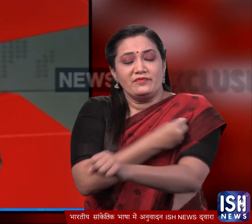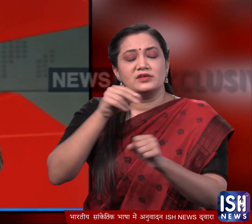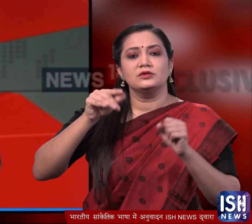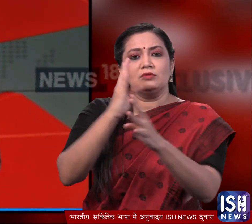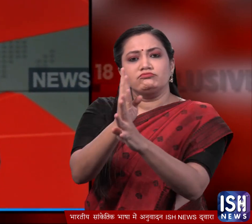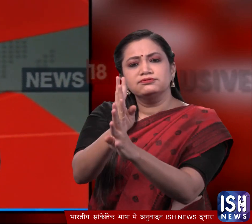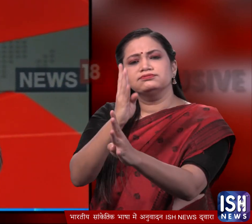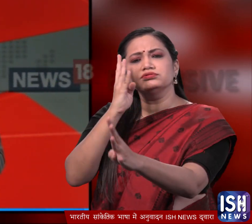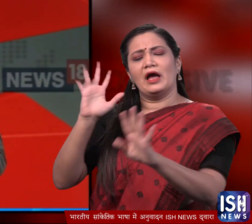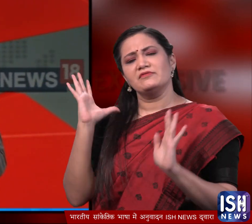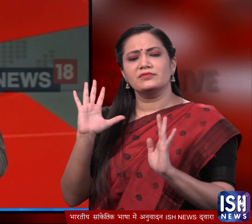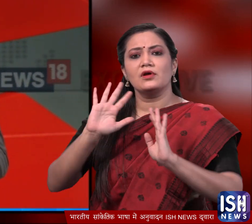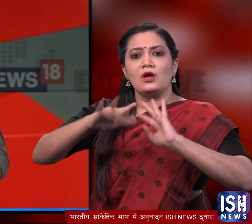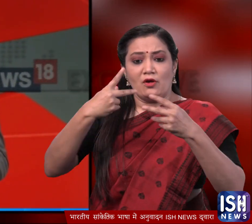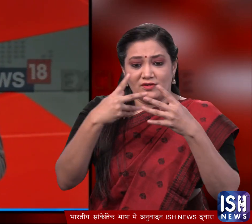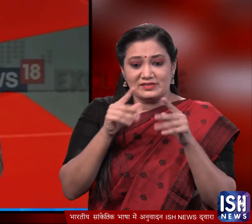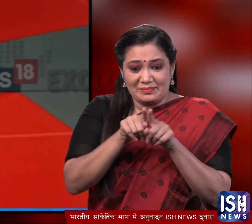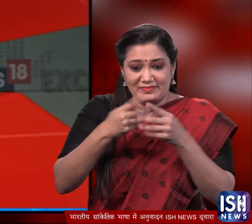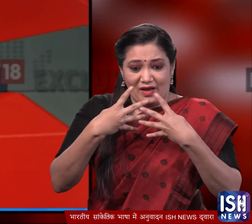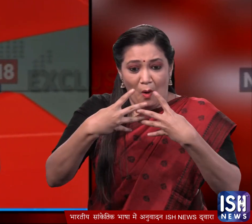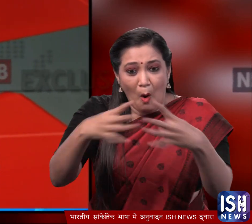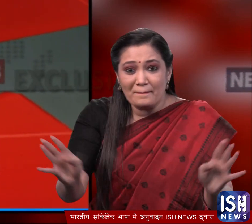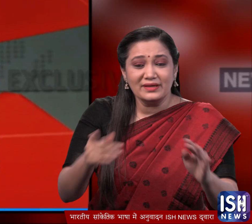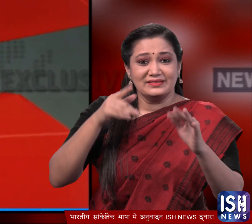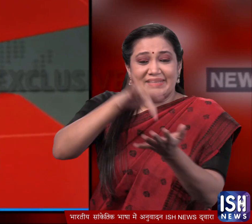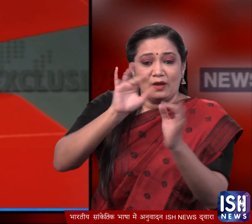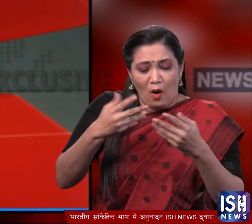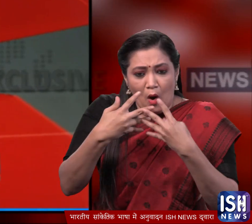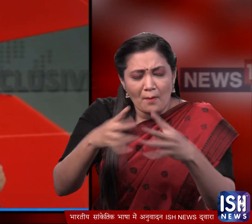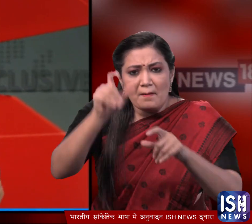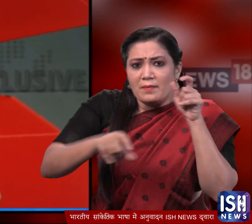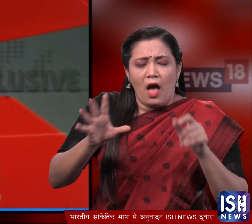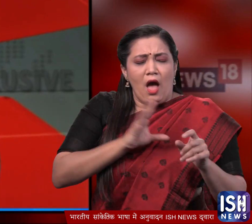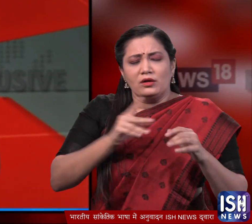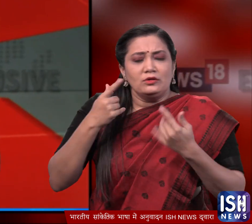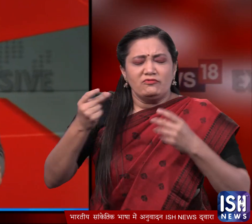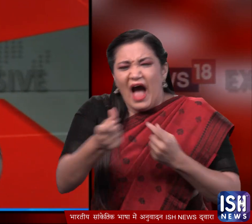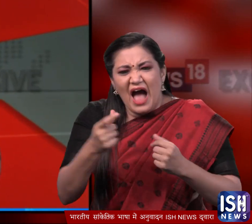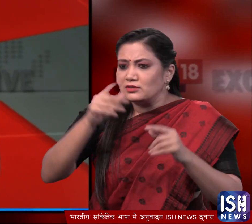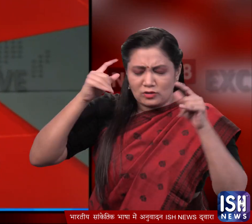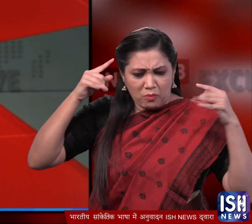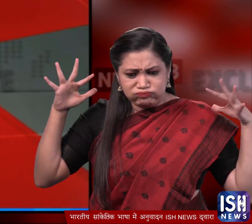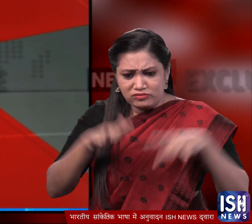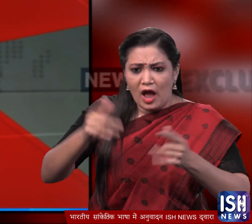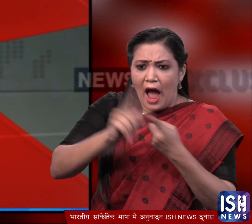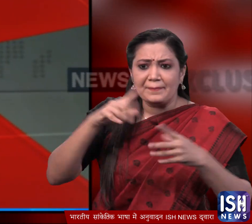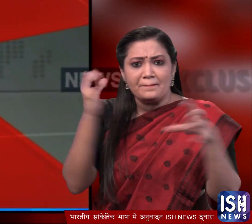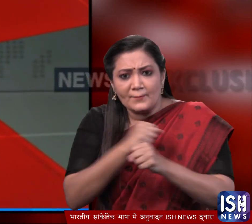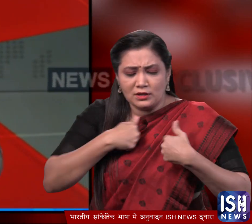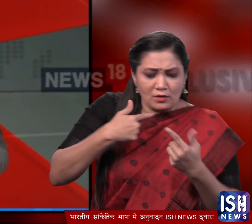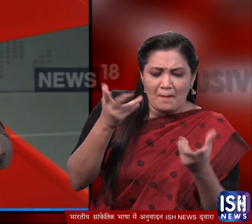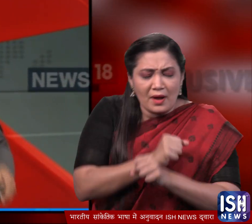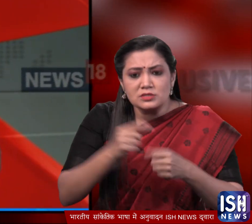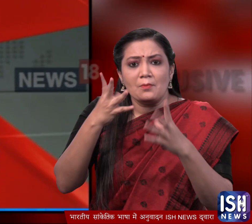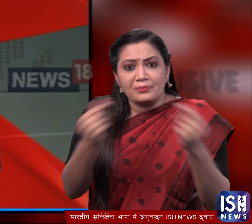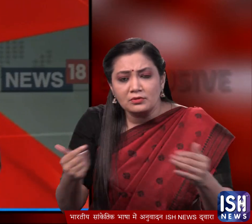के लिए लोग लाइन में खड़े थे। लेकिन जैसे ही वैक्सीनेशन सेंटर का गेट खुला, बहुत से लोगों का सब्र जवाब दे गया, क्योंकि भीड़ देखकर उन्हें लगा कि कहीं अपना नंबर